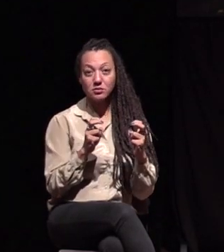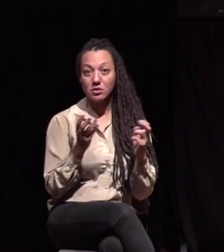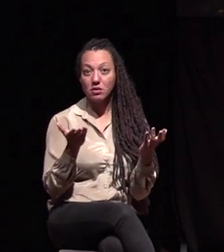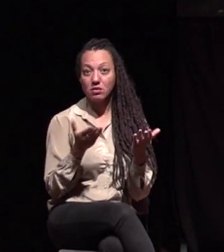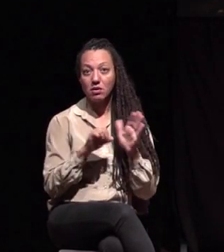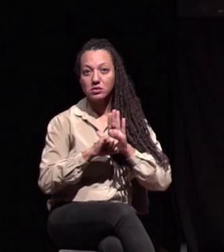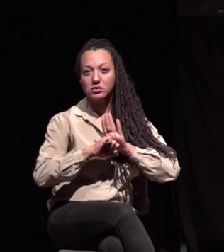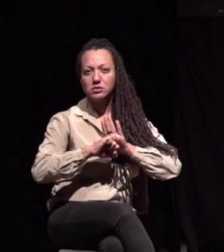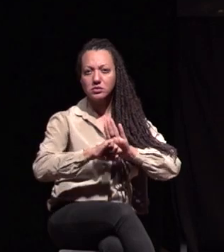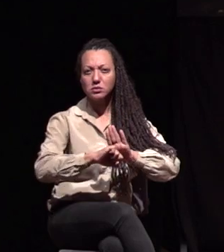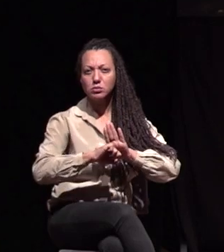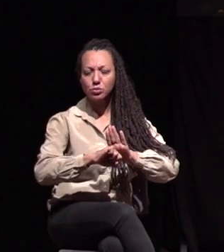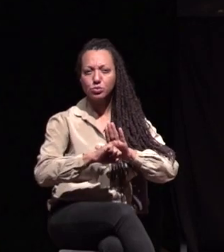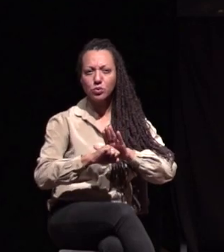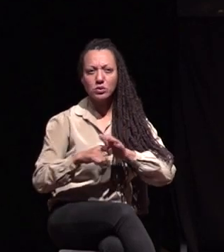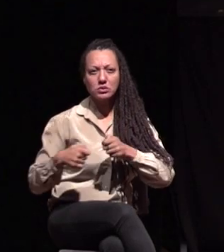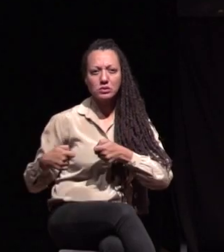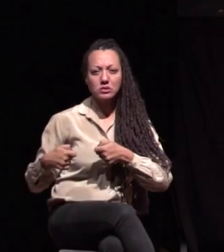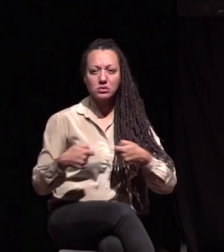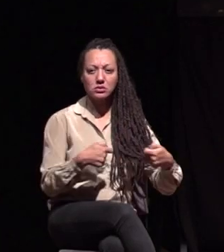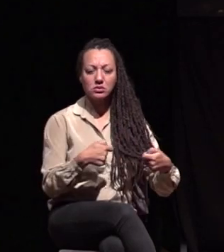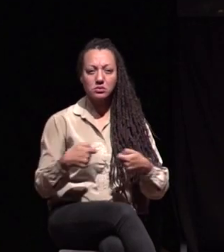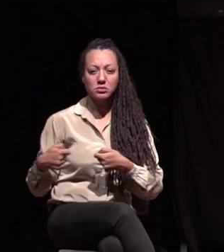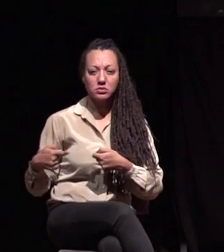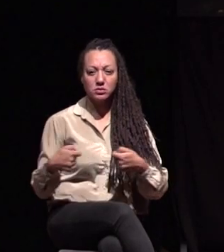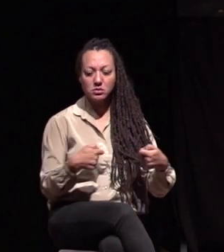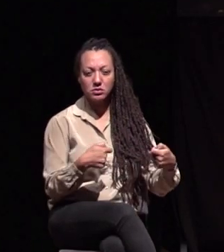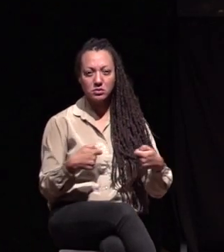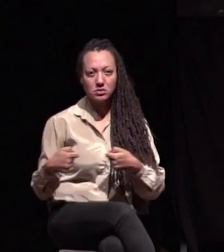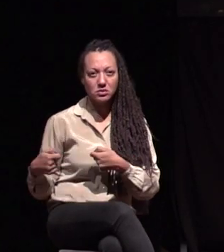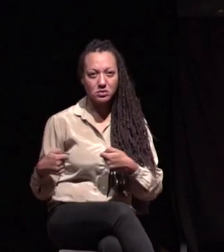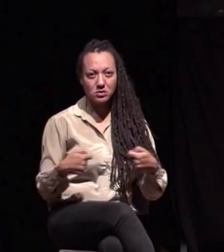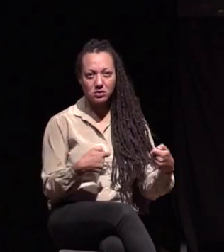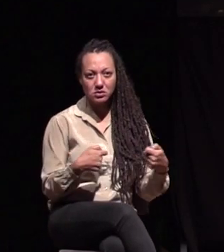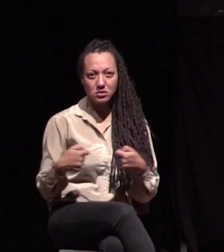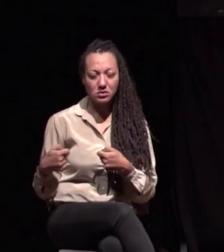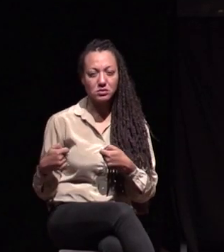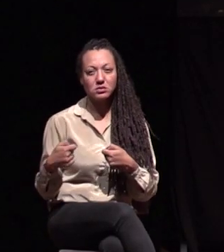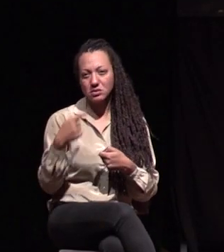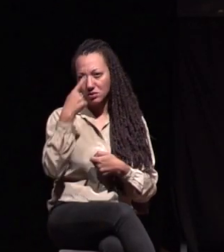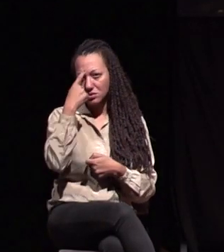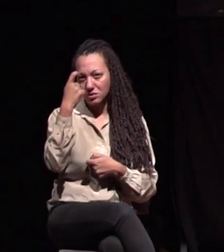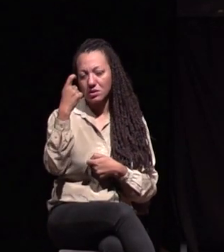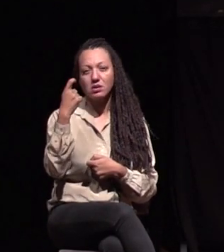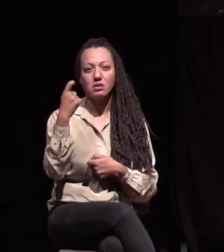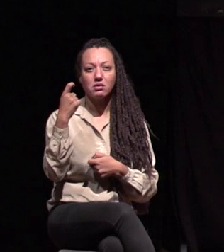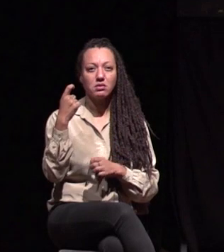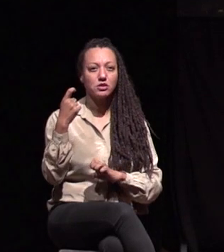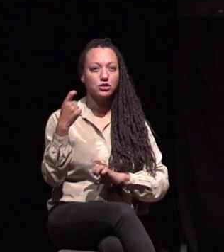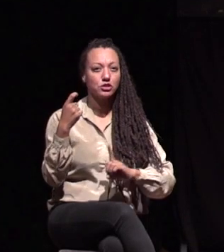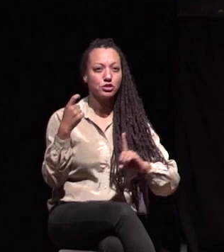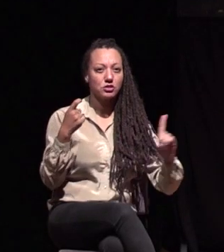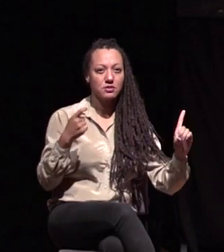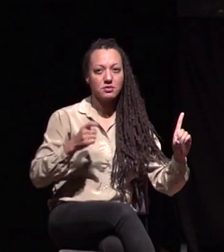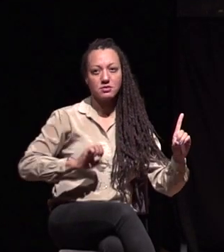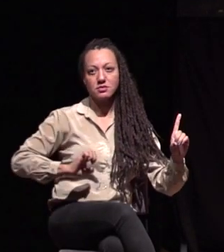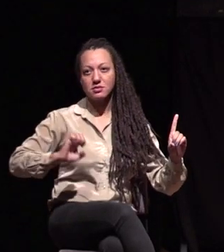agora, dessa disputa de opções políticas, à direita e à